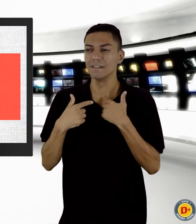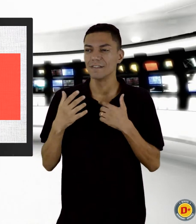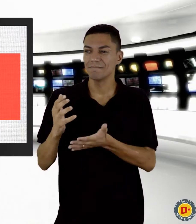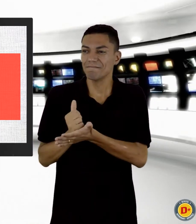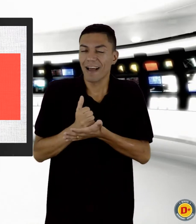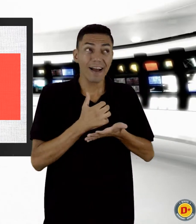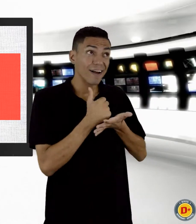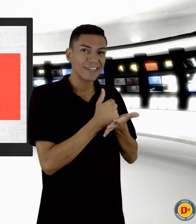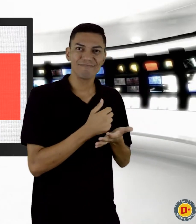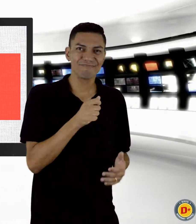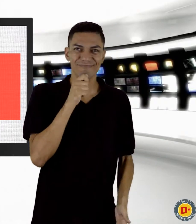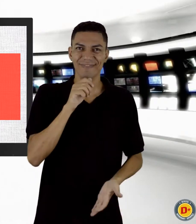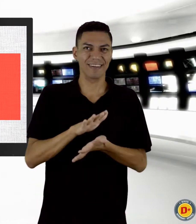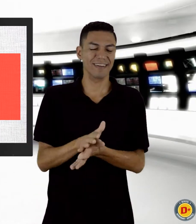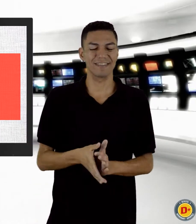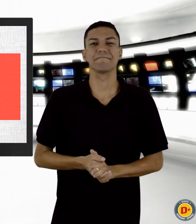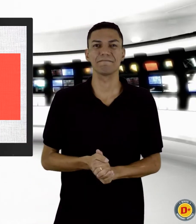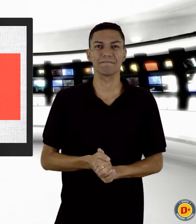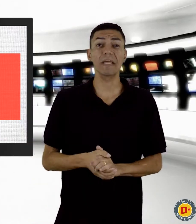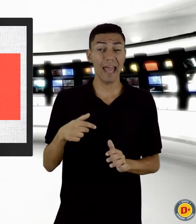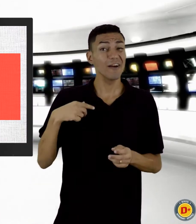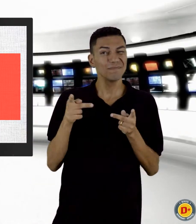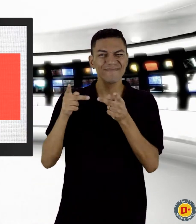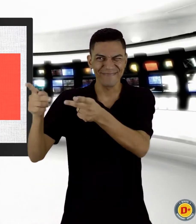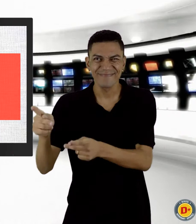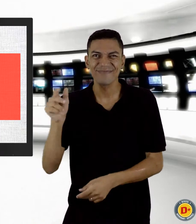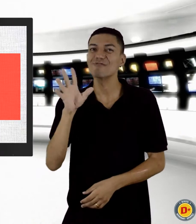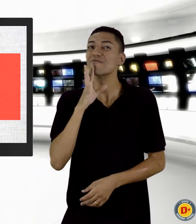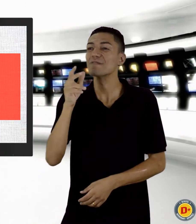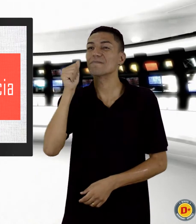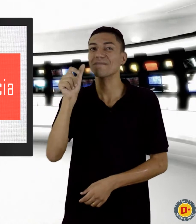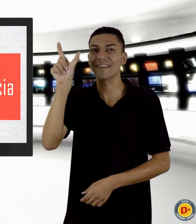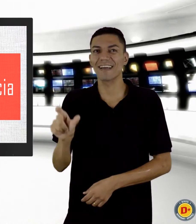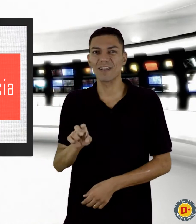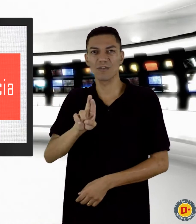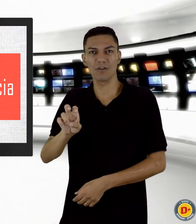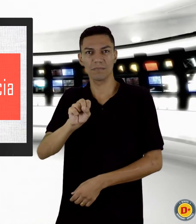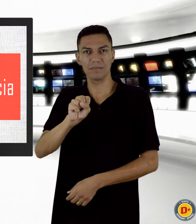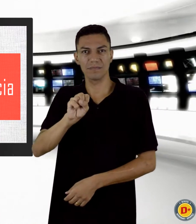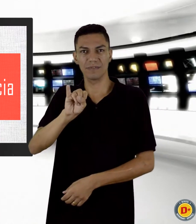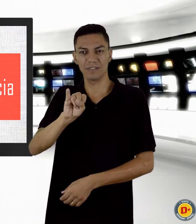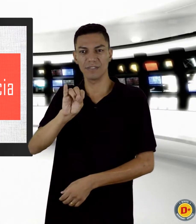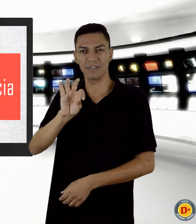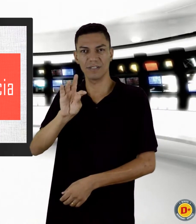Fui conhecer Cital, uma psicóloga especializada em trabalhar com deficiência e doenças